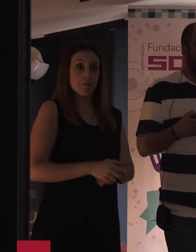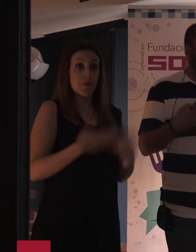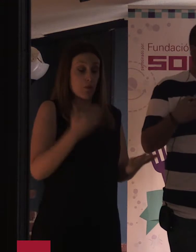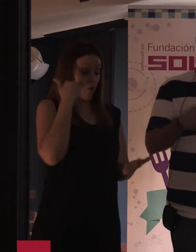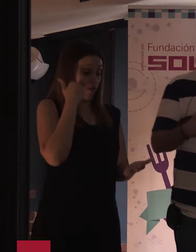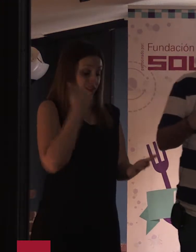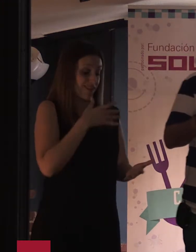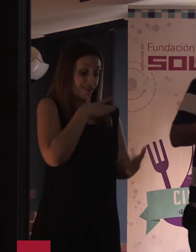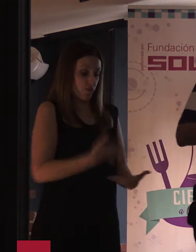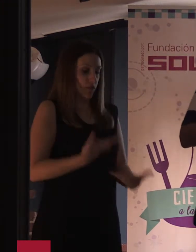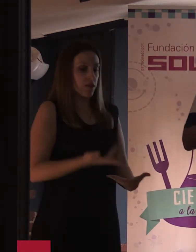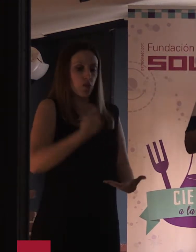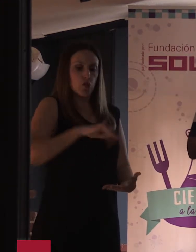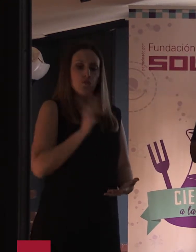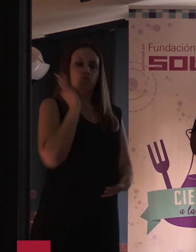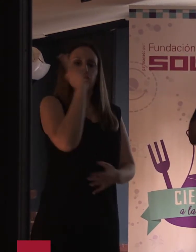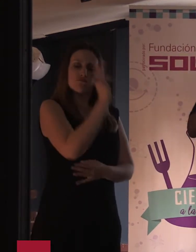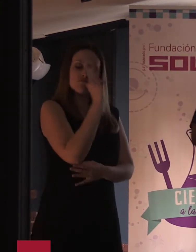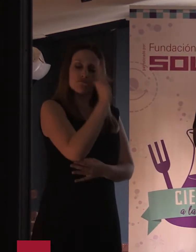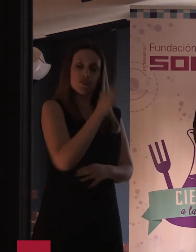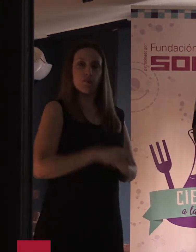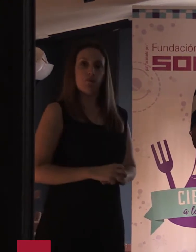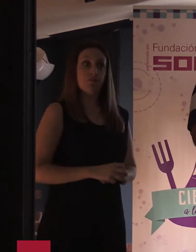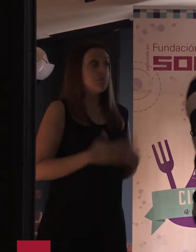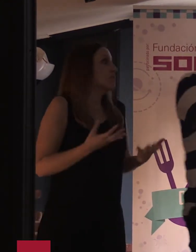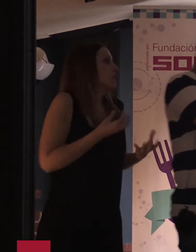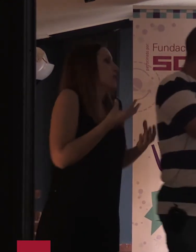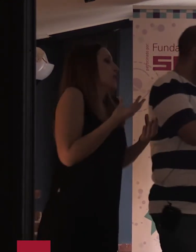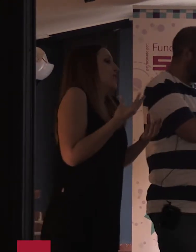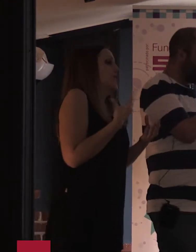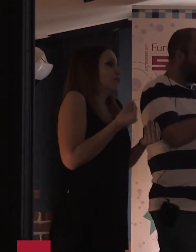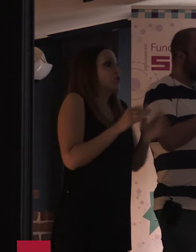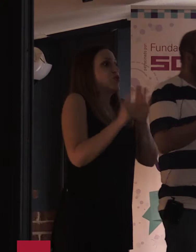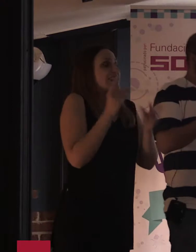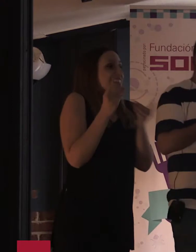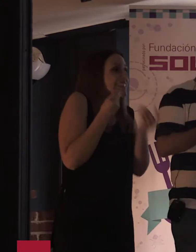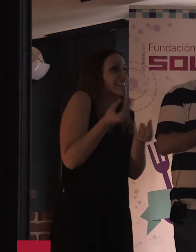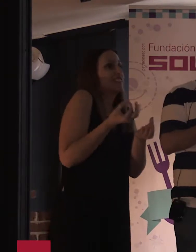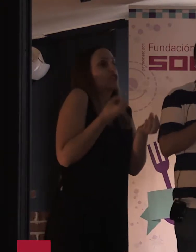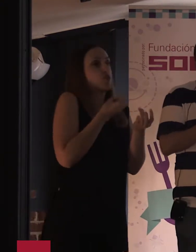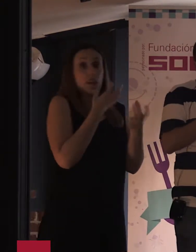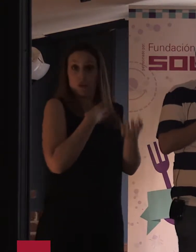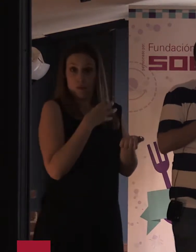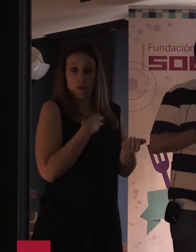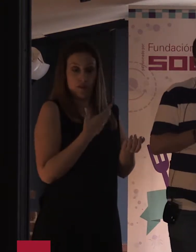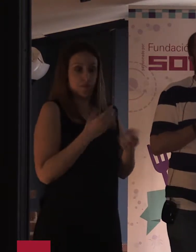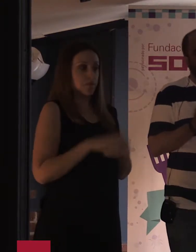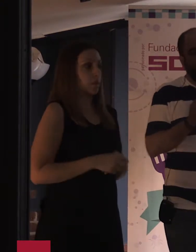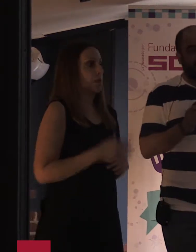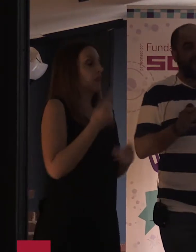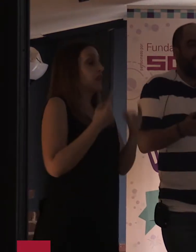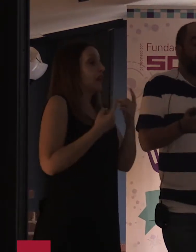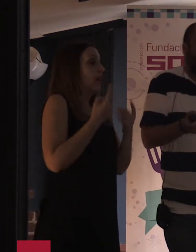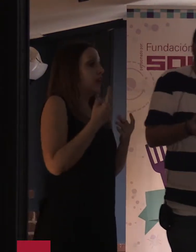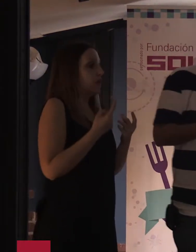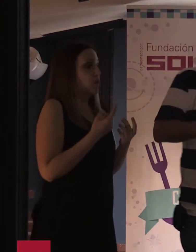de hoy somos muy optimistas. ¿Vale? No os puedo contar muchos más detalles, si os voy a contar alguna cosita que ya hemos hecho y os voy a poner alguna